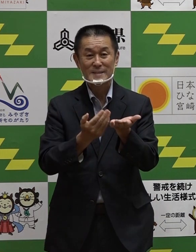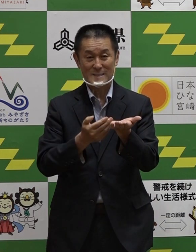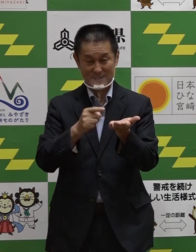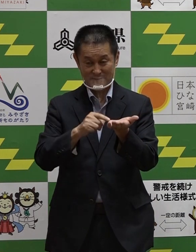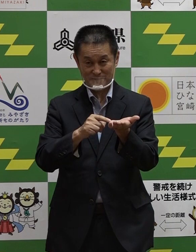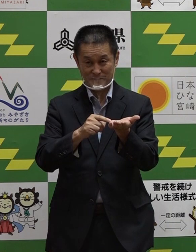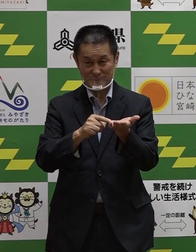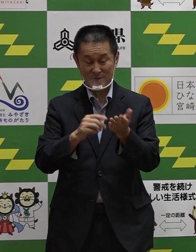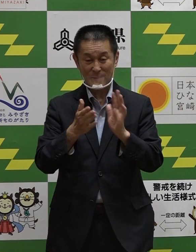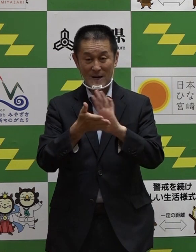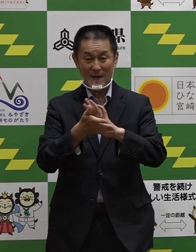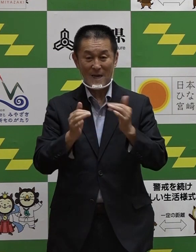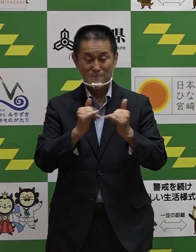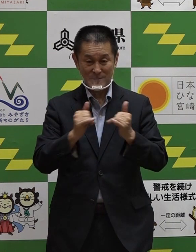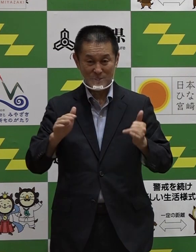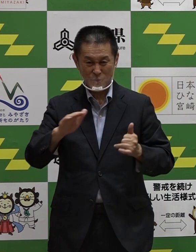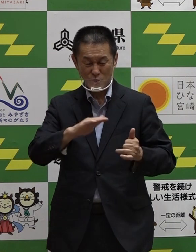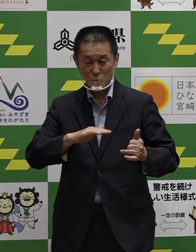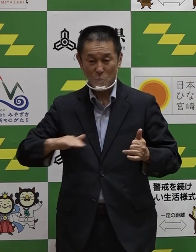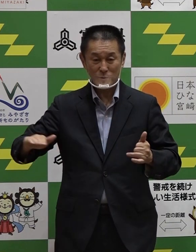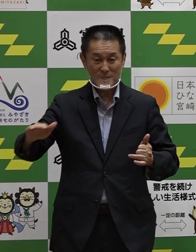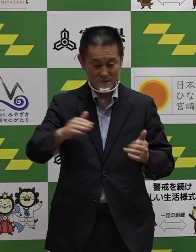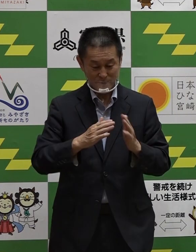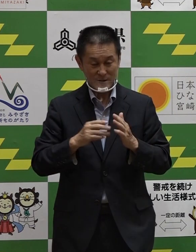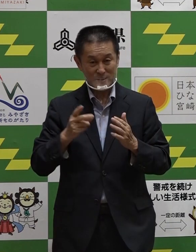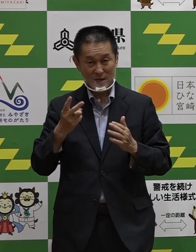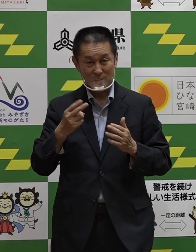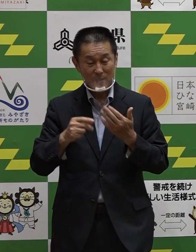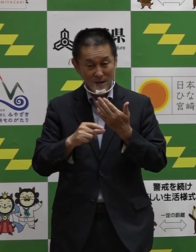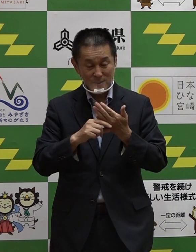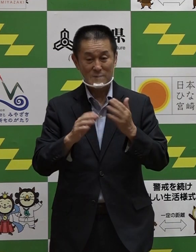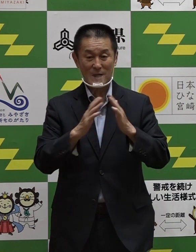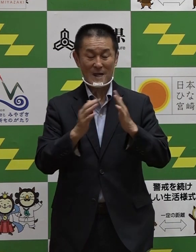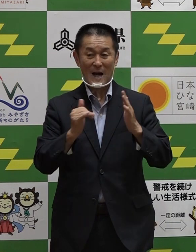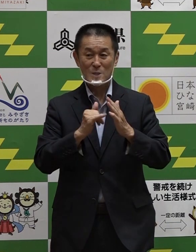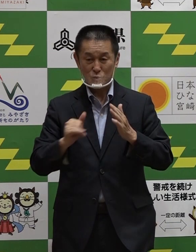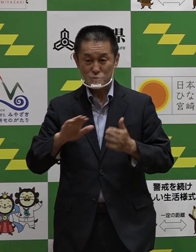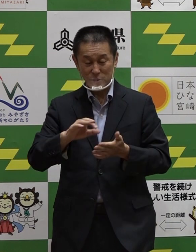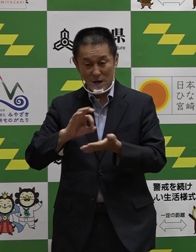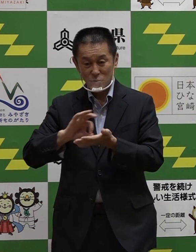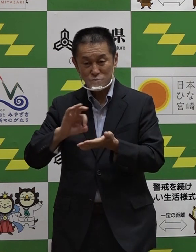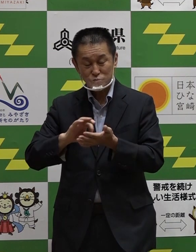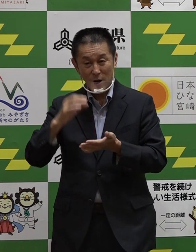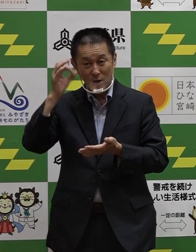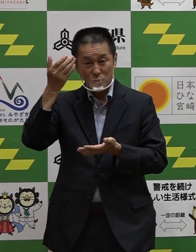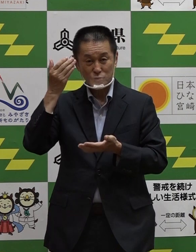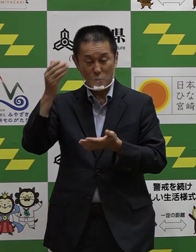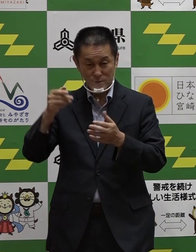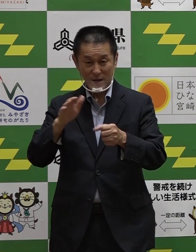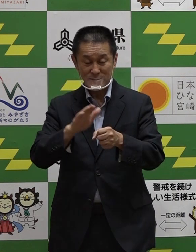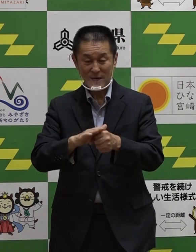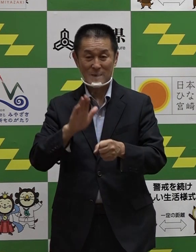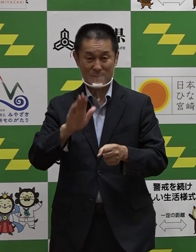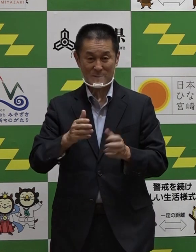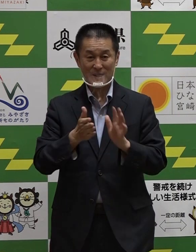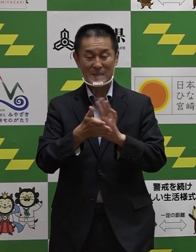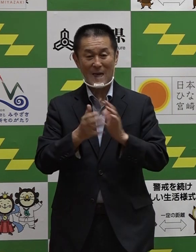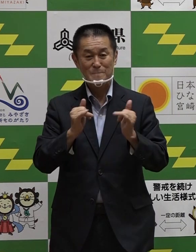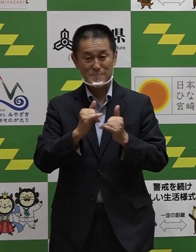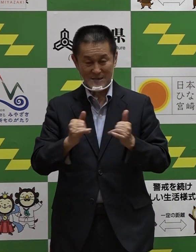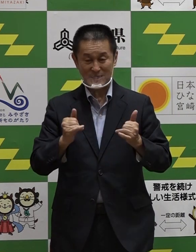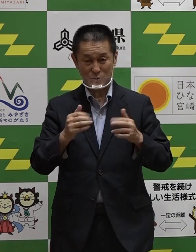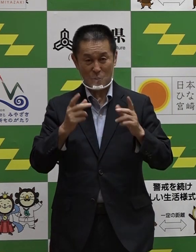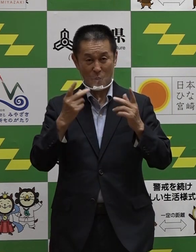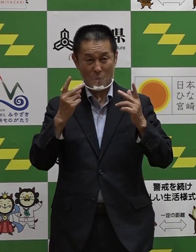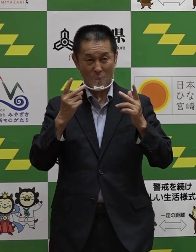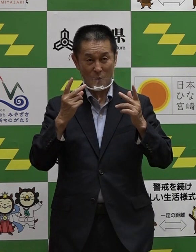けれども、まあ、県民の皆さんということで、まあ、ご家族であったり、そうした形のご活用というのを想定はしておるところでございます。まあ、県民キャンペーンという